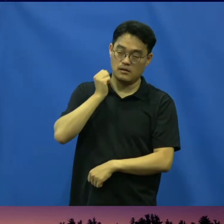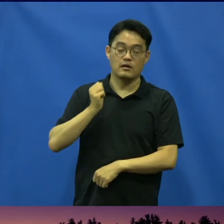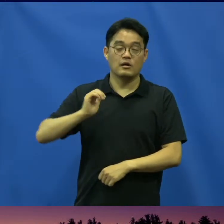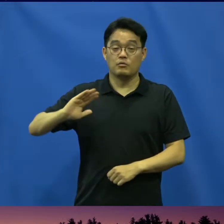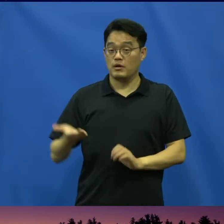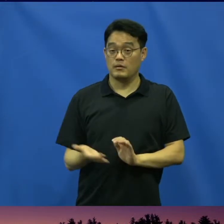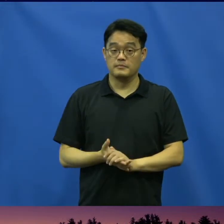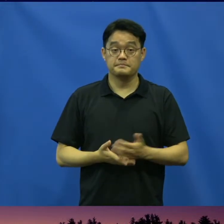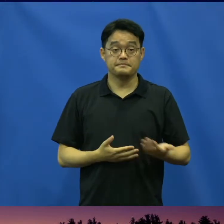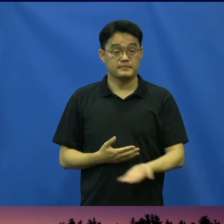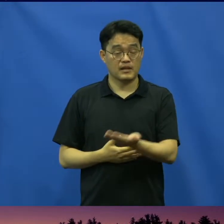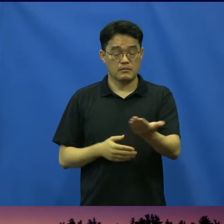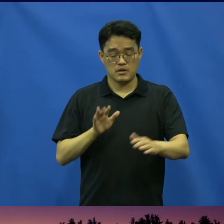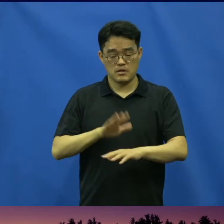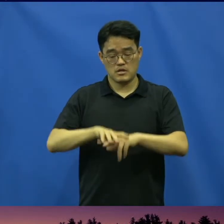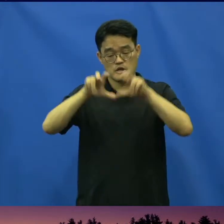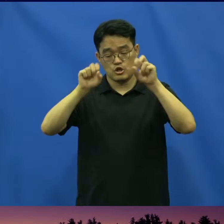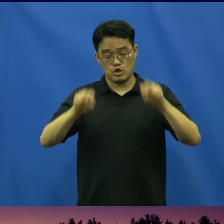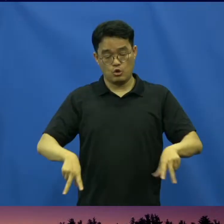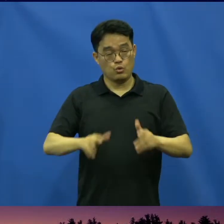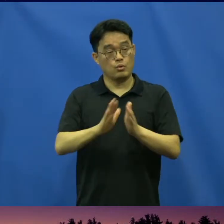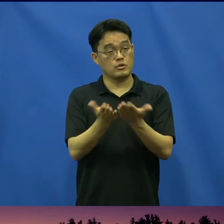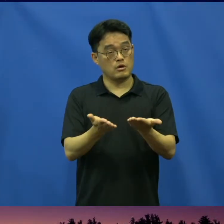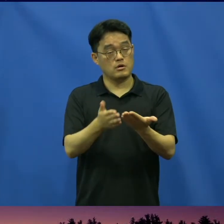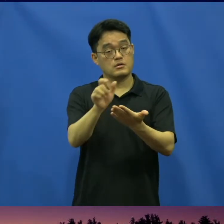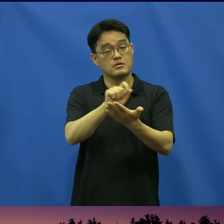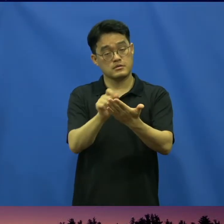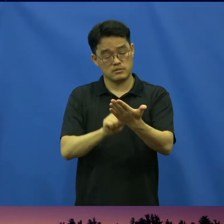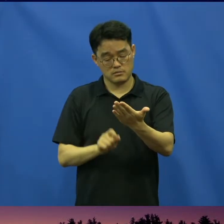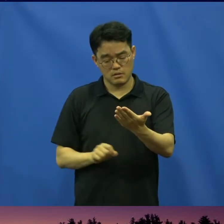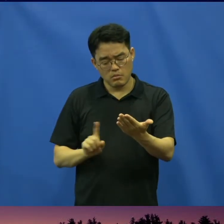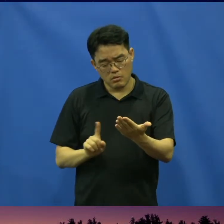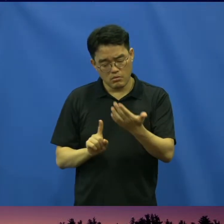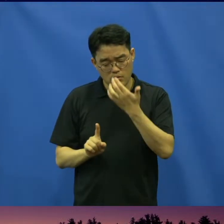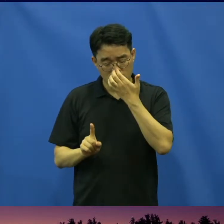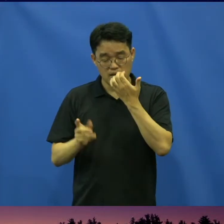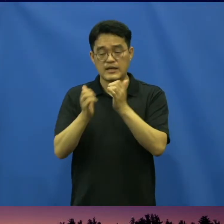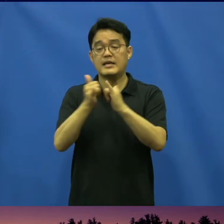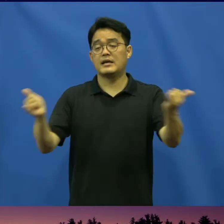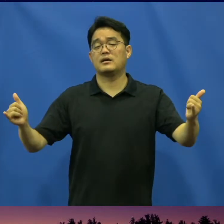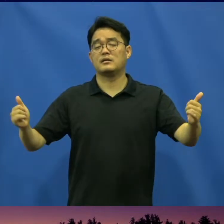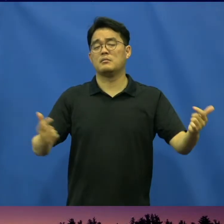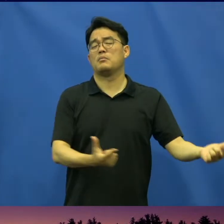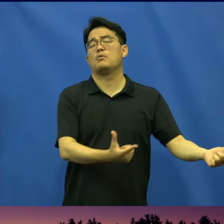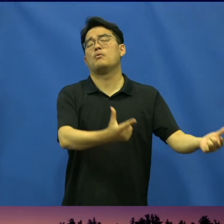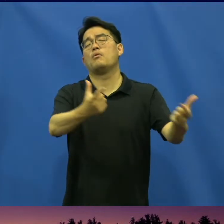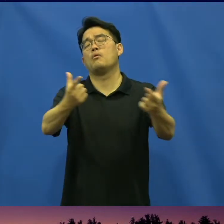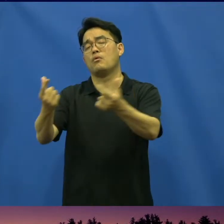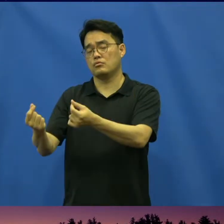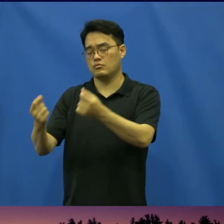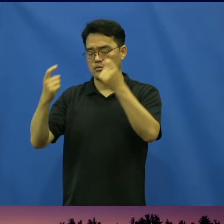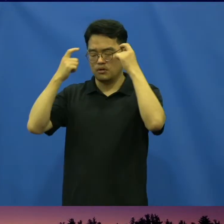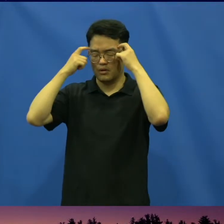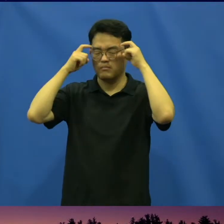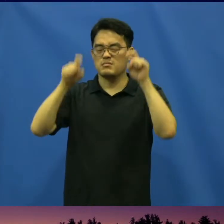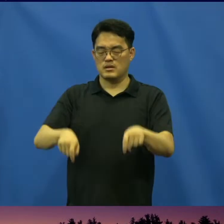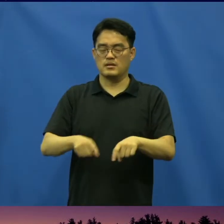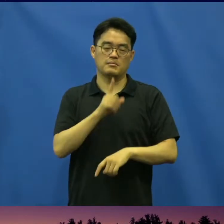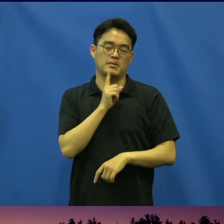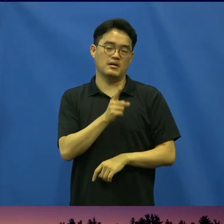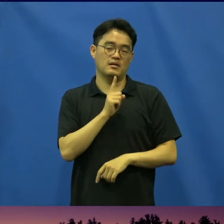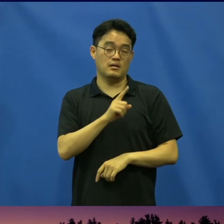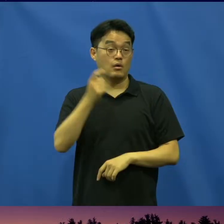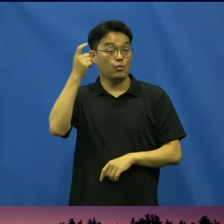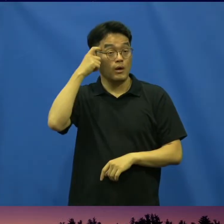그러니까 전도서는 뭘 얘기하냐면, 인간이 참 미련하다는 걸 지금 얘기하고 싶은 거예요. 굉장히 미련해. 한치 앞도 알지 못해요.